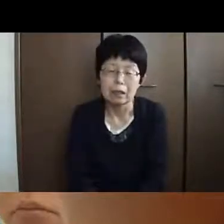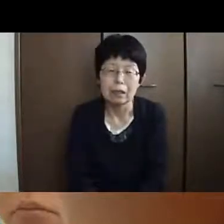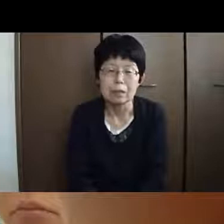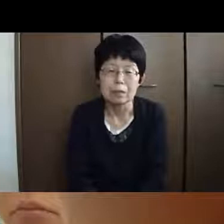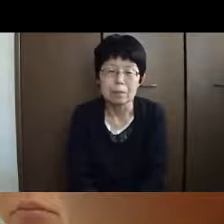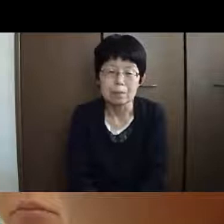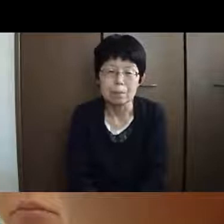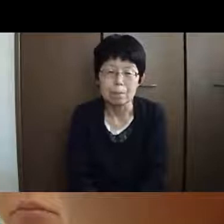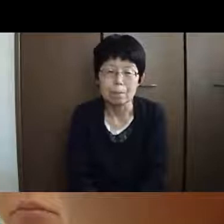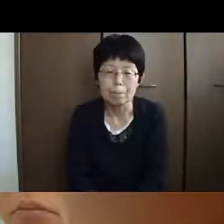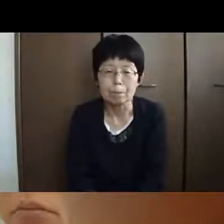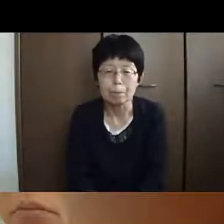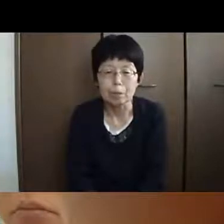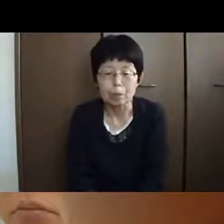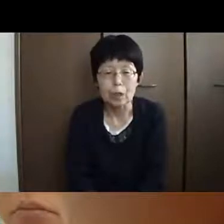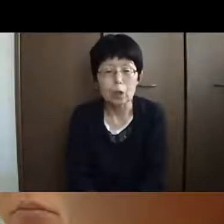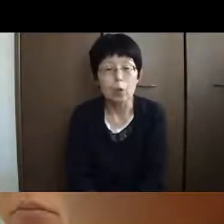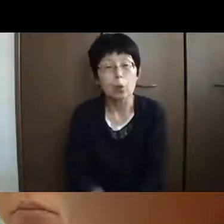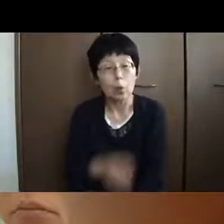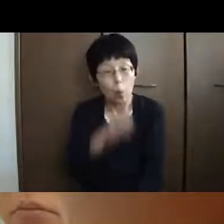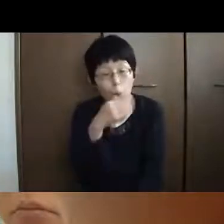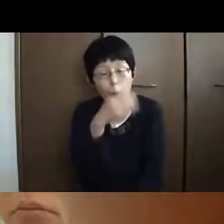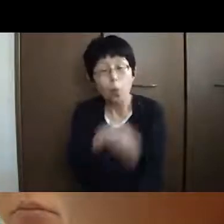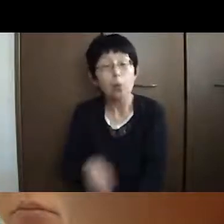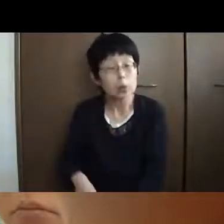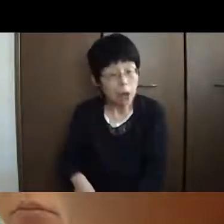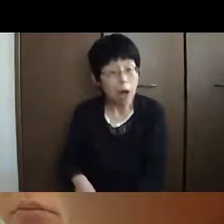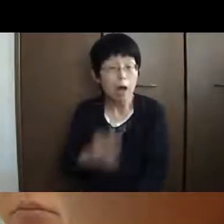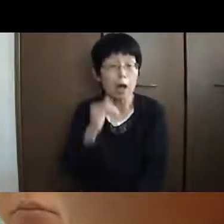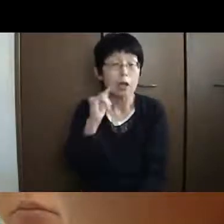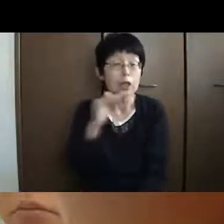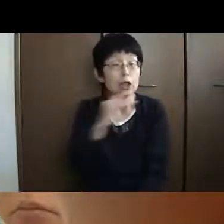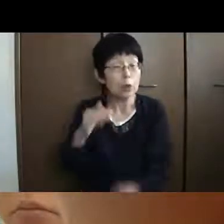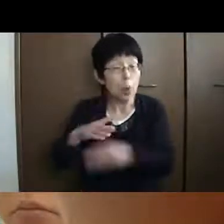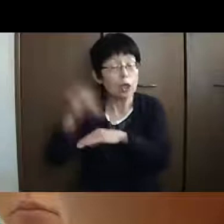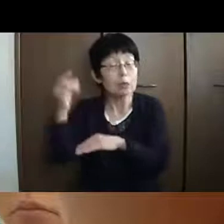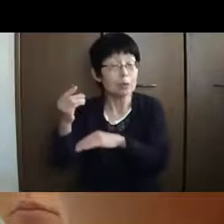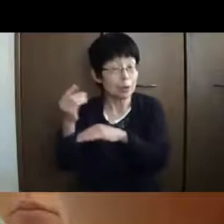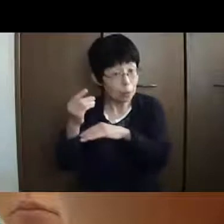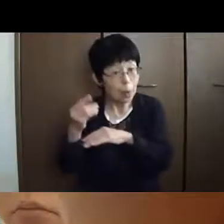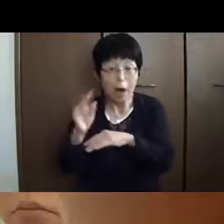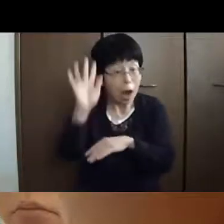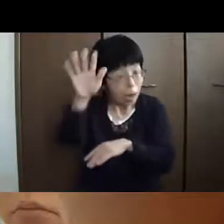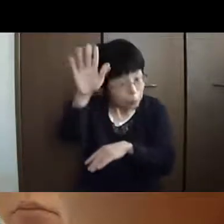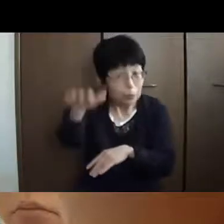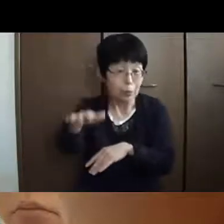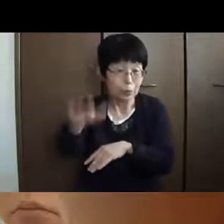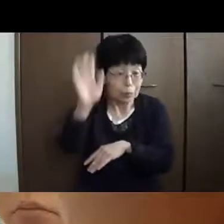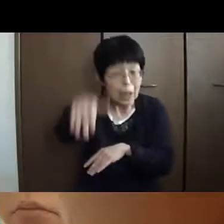そっか。じゃあ結構あれなんですね。始めたのはあの後の方 だった ことなんですね。うん、あ、後の方って言